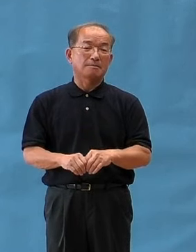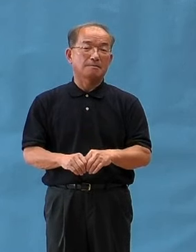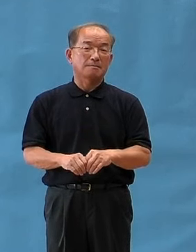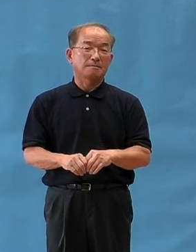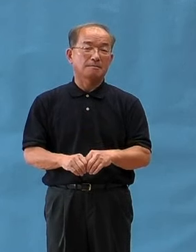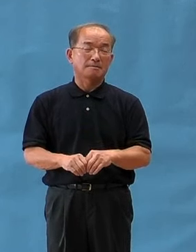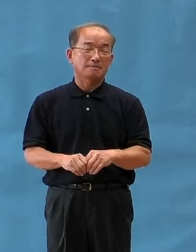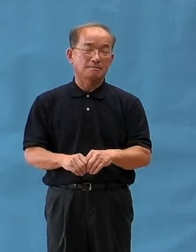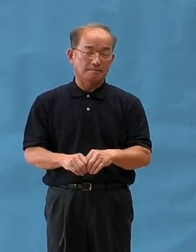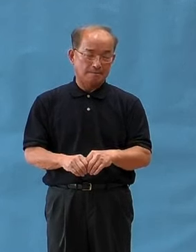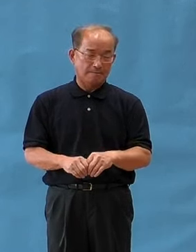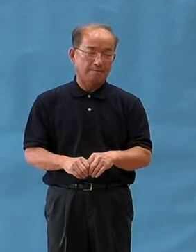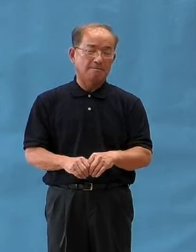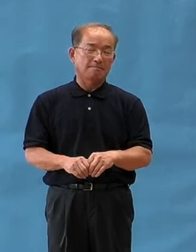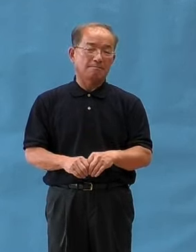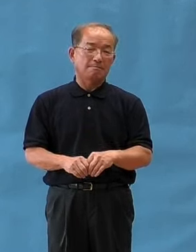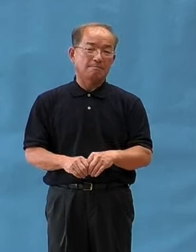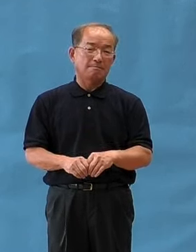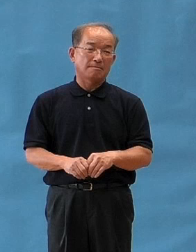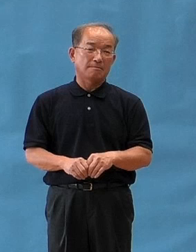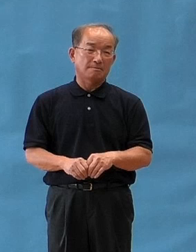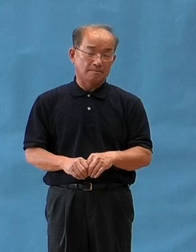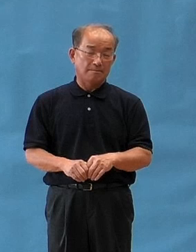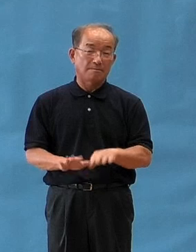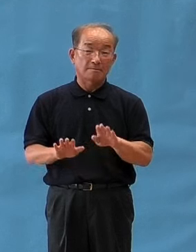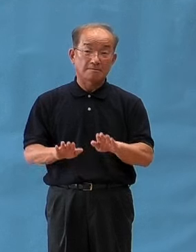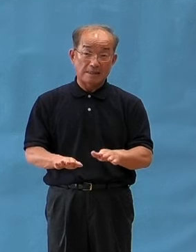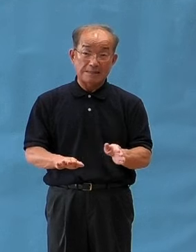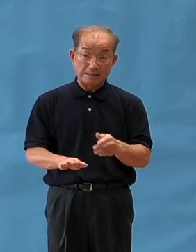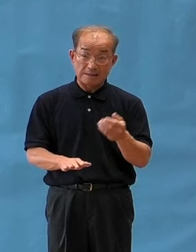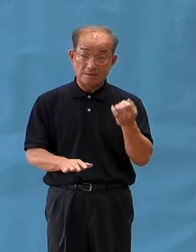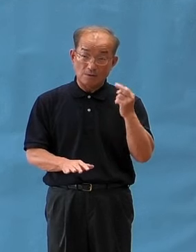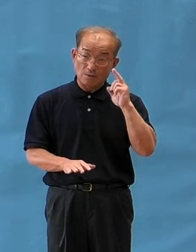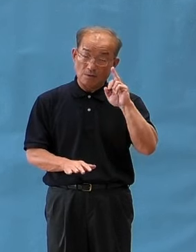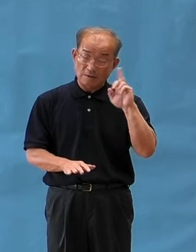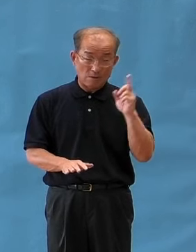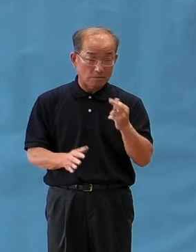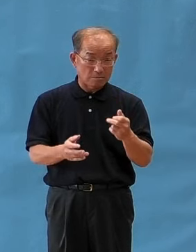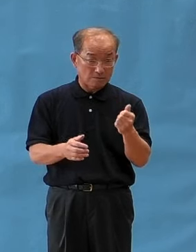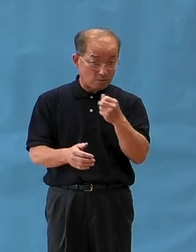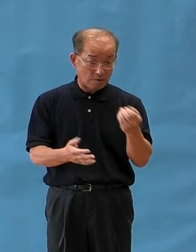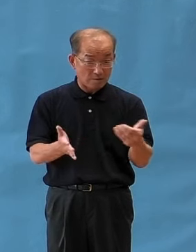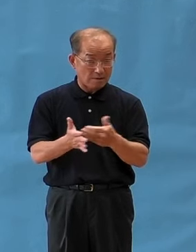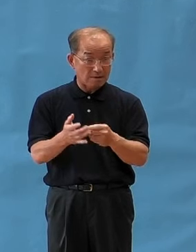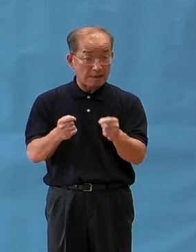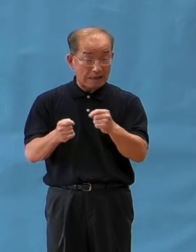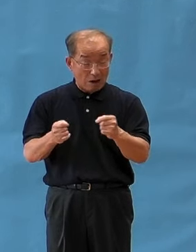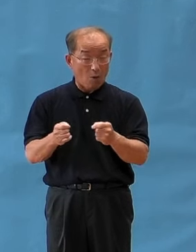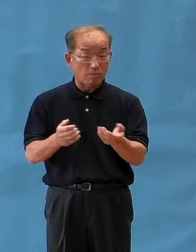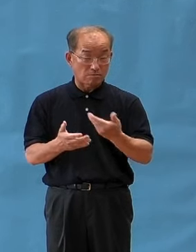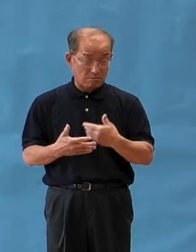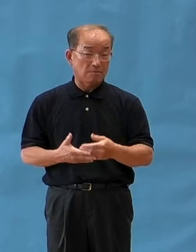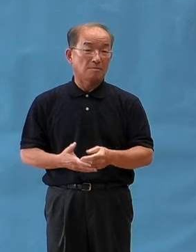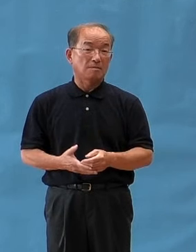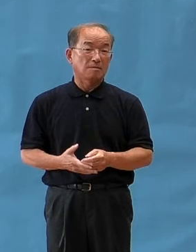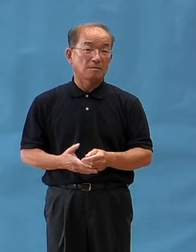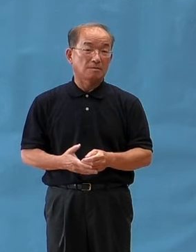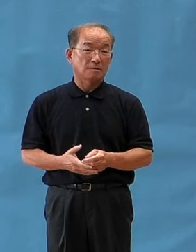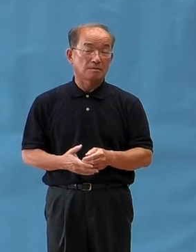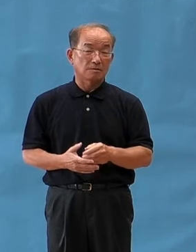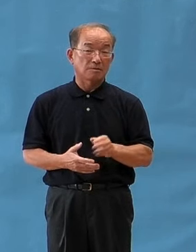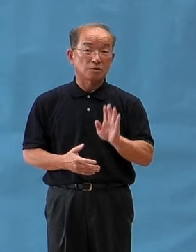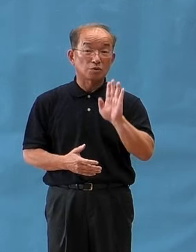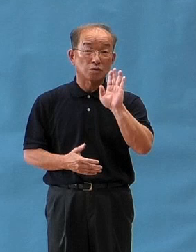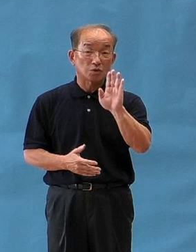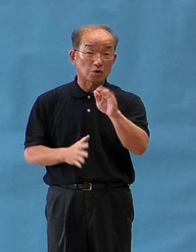最近世論調査の結果が出てますけど、 政党支持率よりも次の総